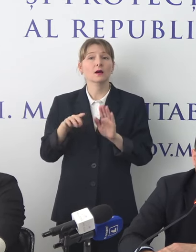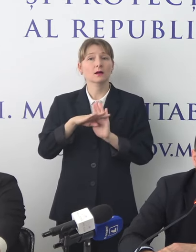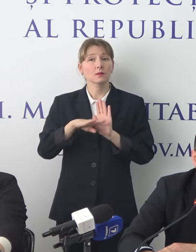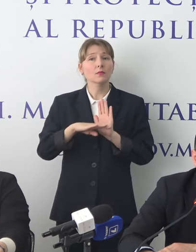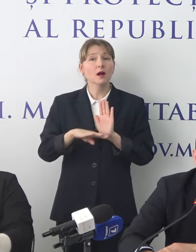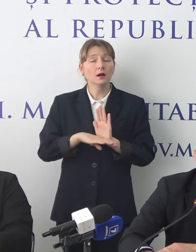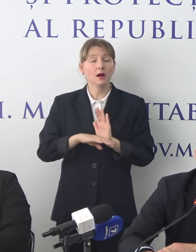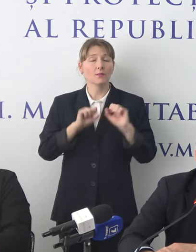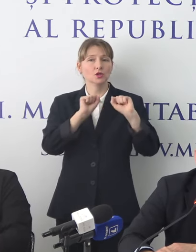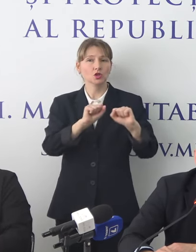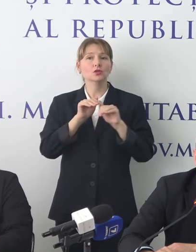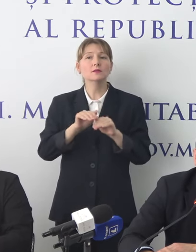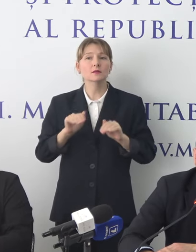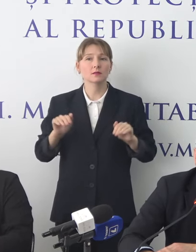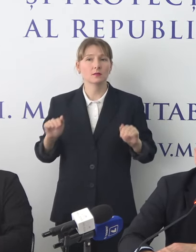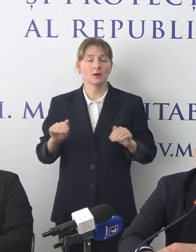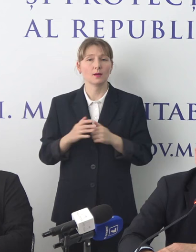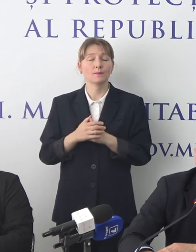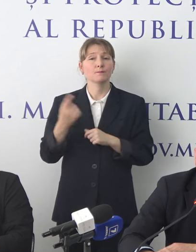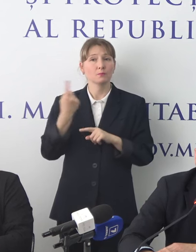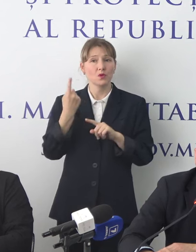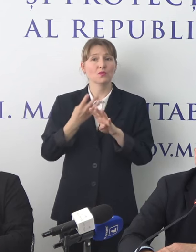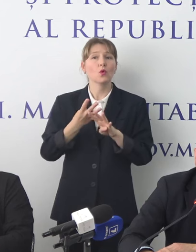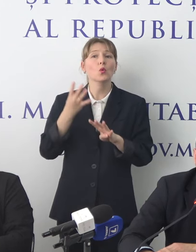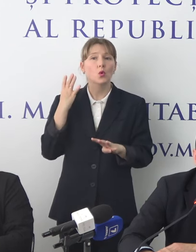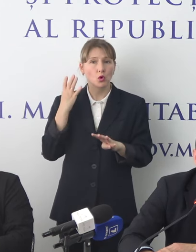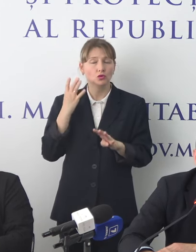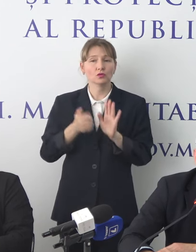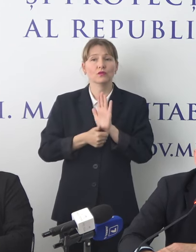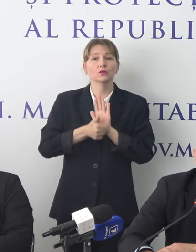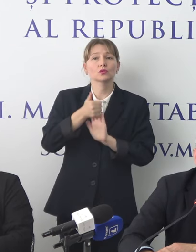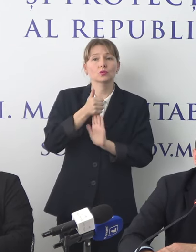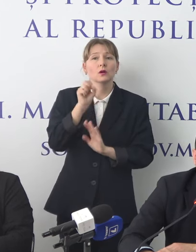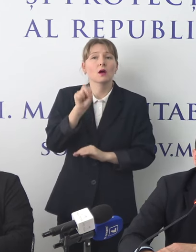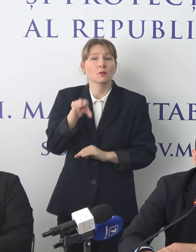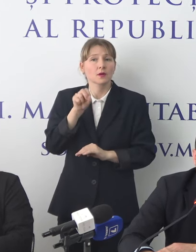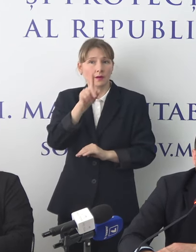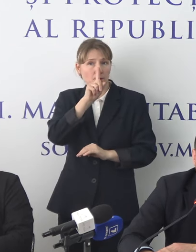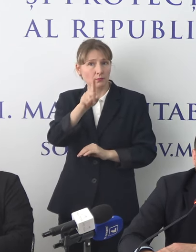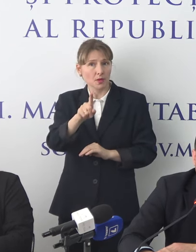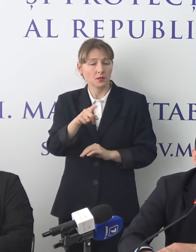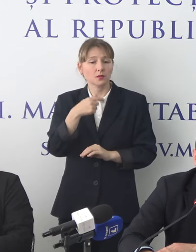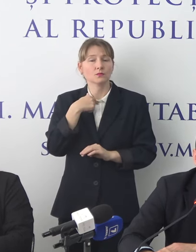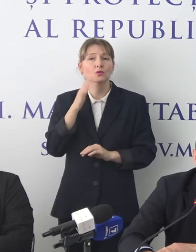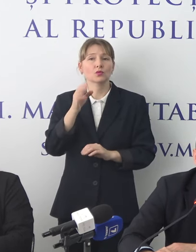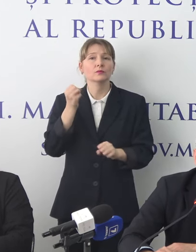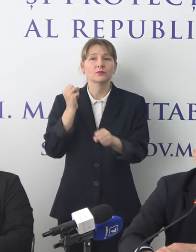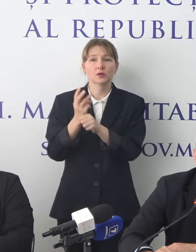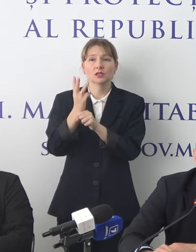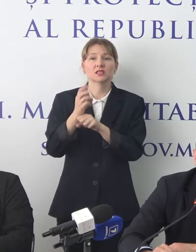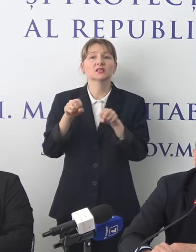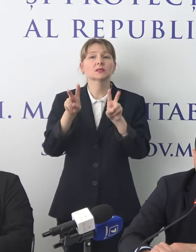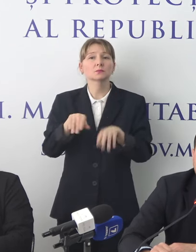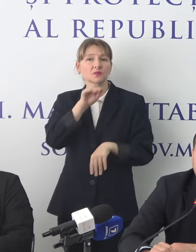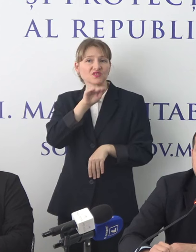copilului din Republica Moldova. Deci, în primul rând, începând cu luna aprilie, vom tripla numărul de specialiști